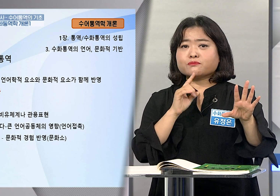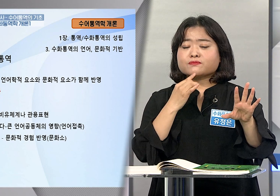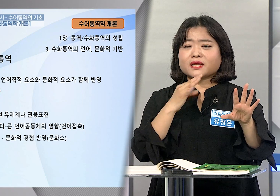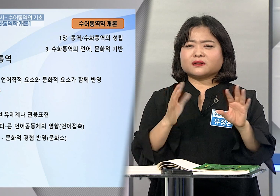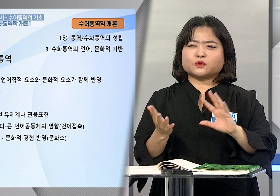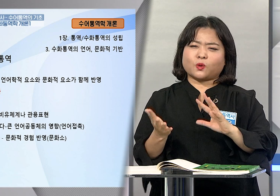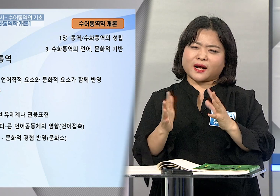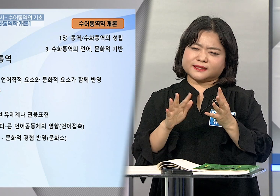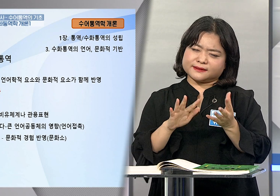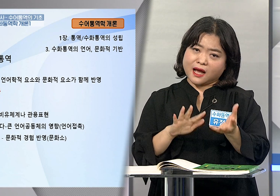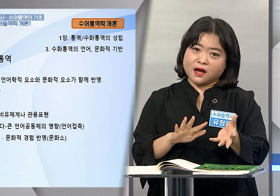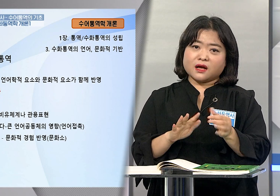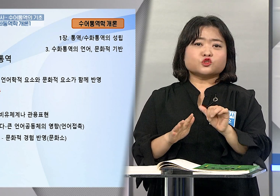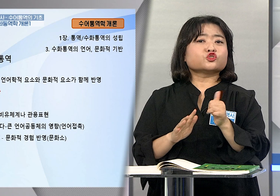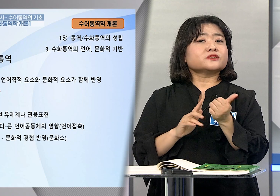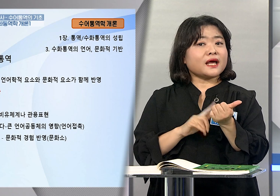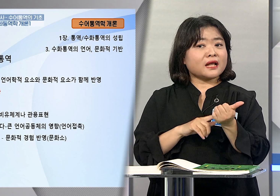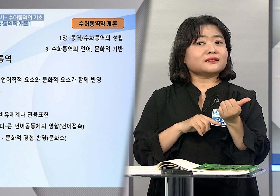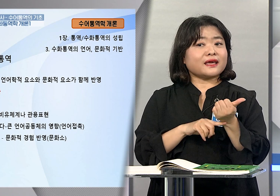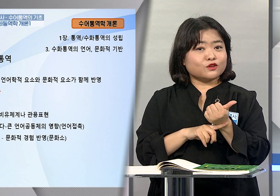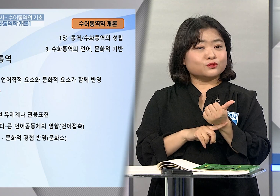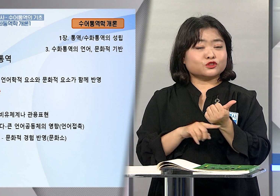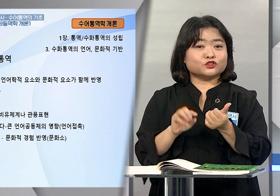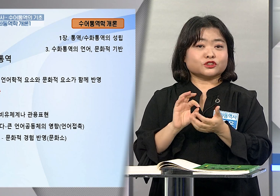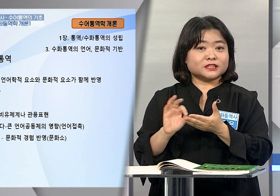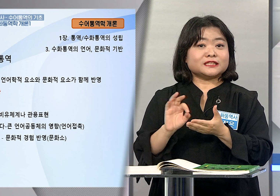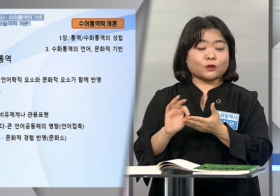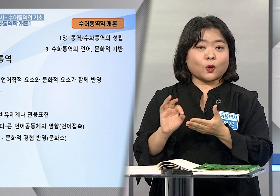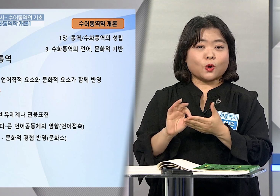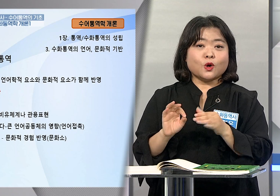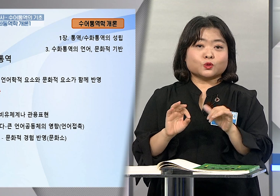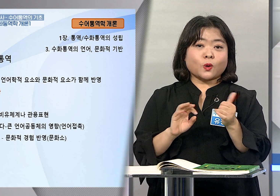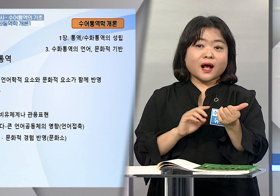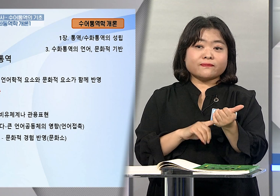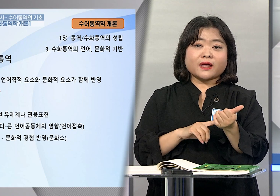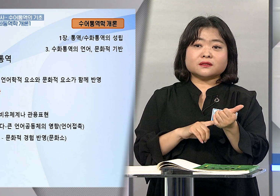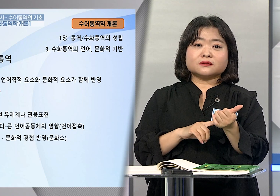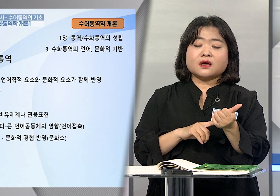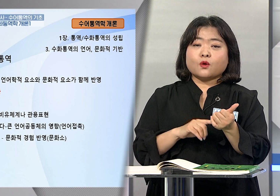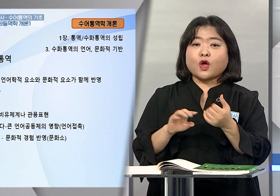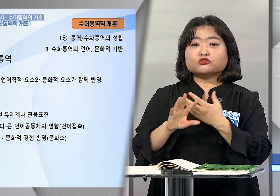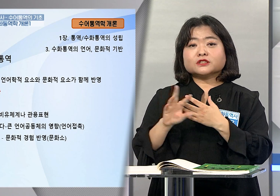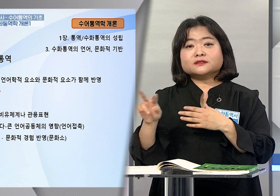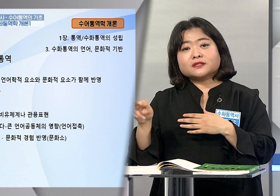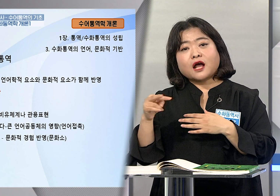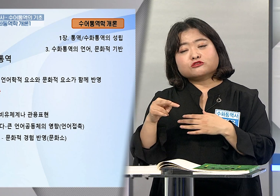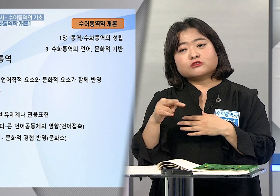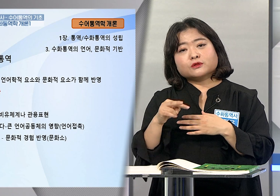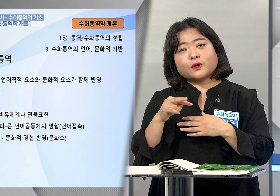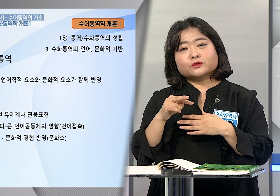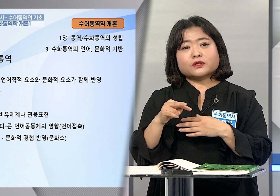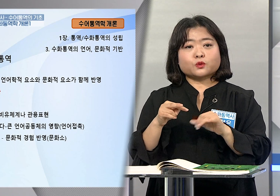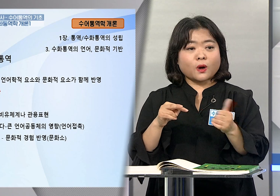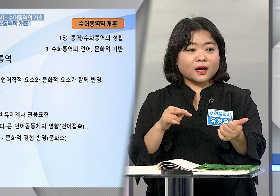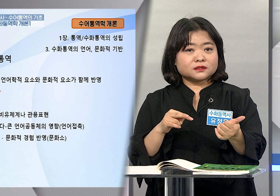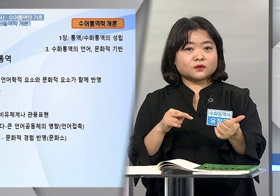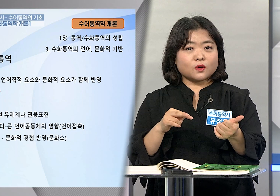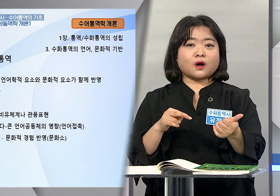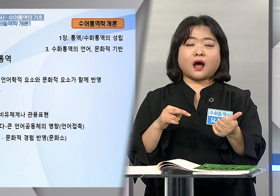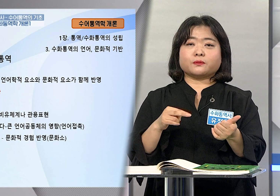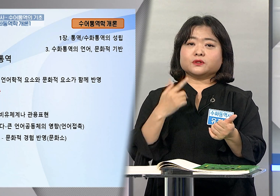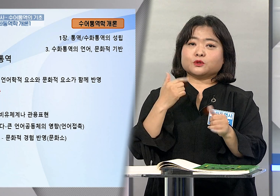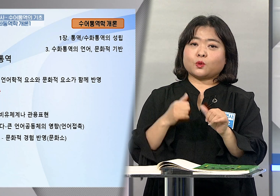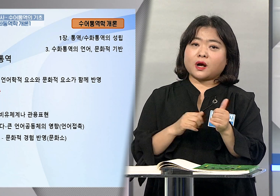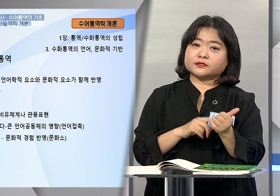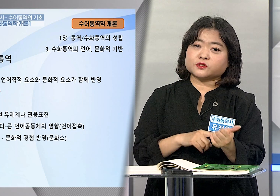돌아간다 말뿐만 아니라 돌아가신다? 죽다라는 개념으로 쓰죠. 돌아간다는 외국인들이 한국어를 배울 때